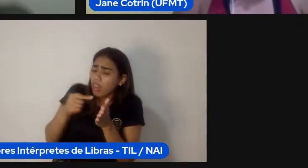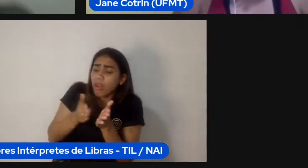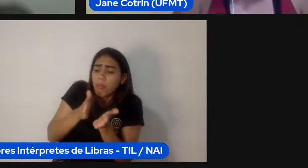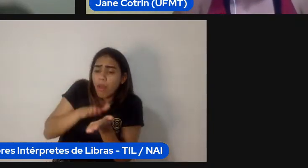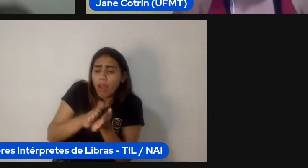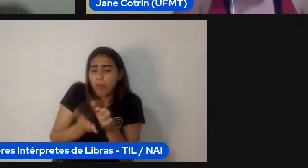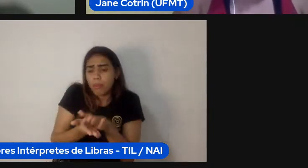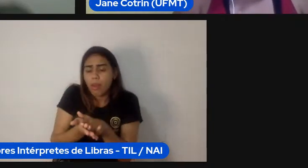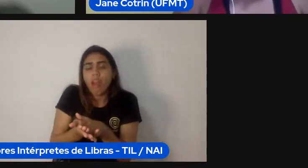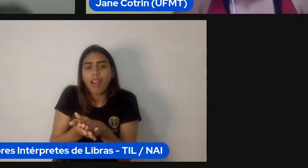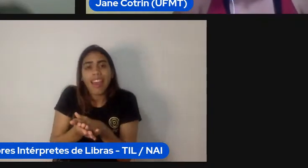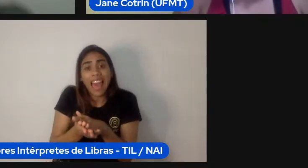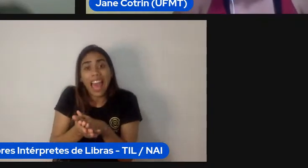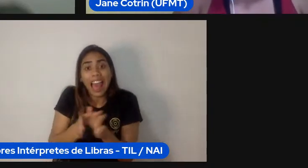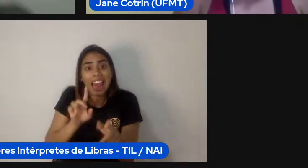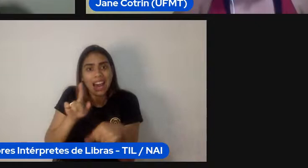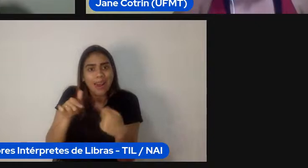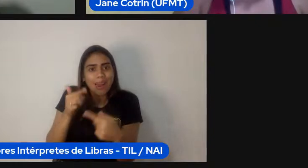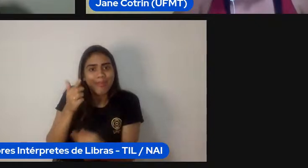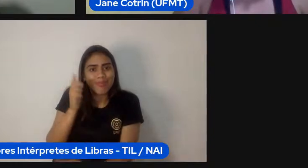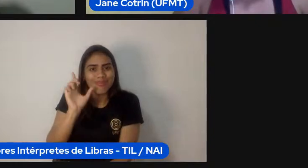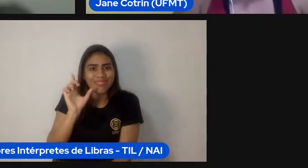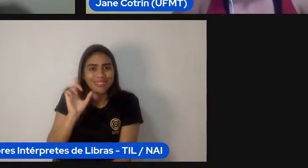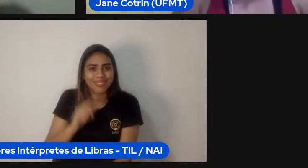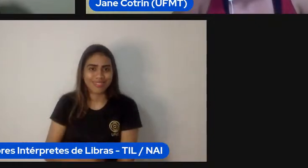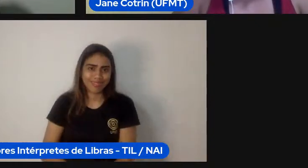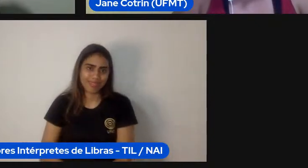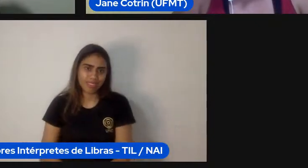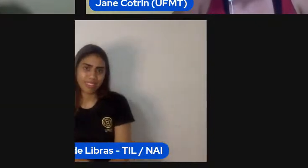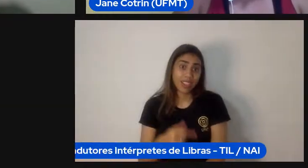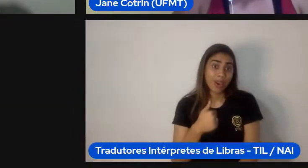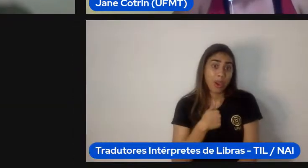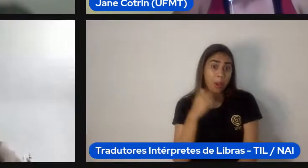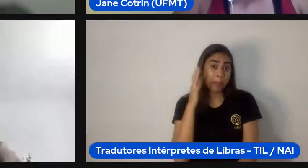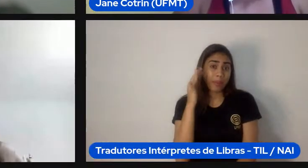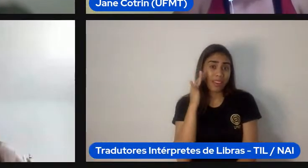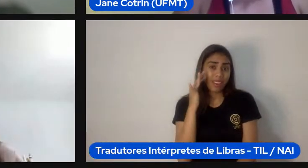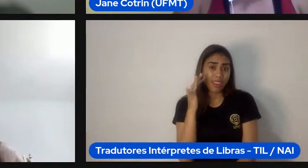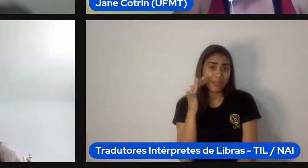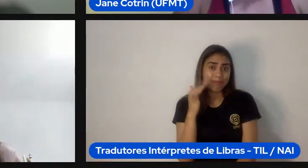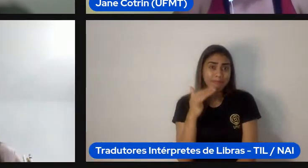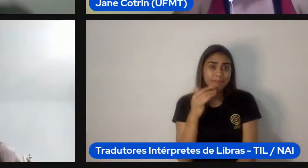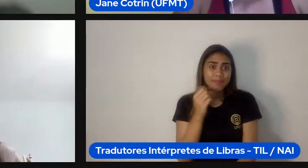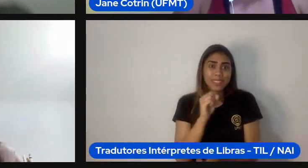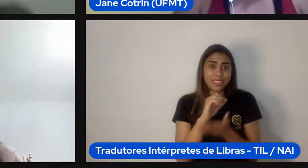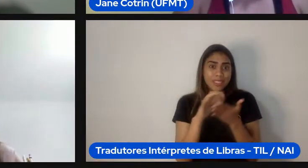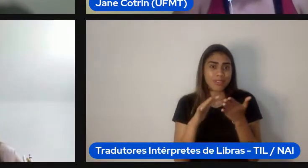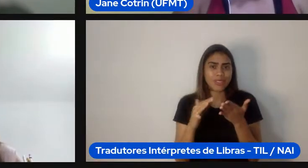Foi uma atividade bastante, para mim, enriquecedora e emocionante.